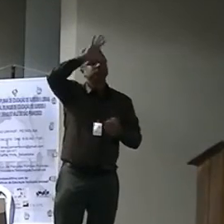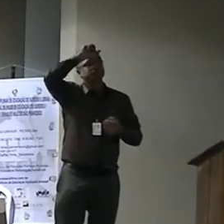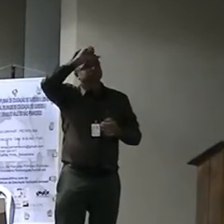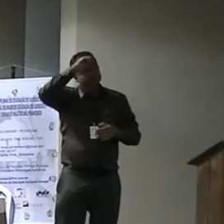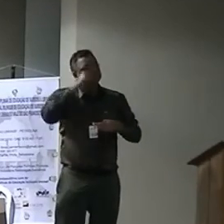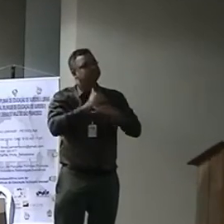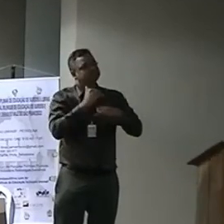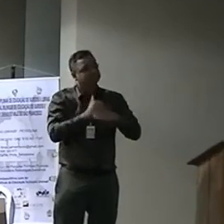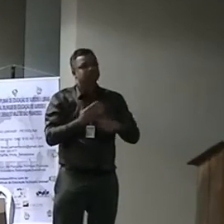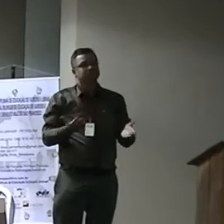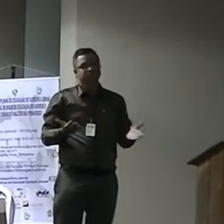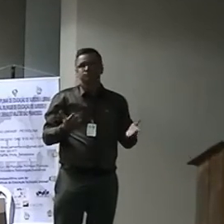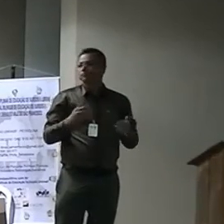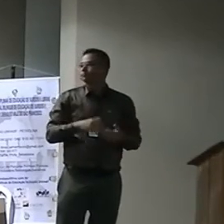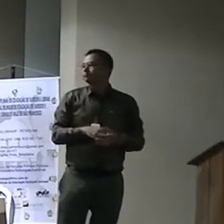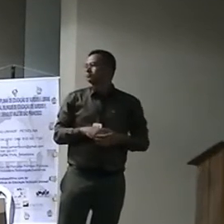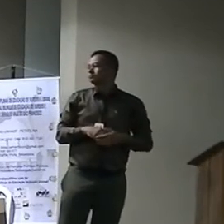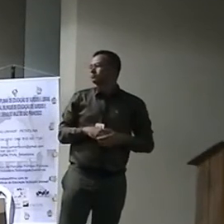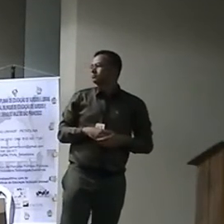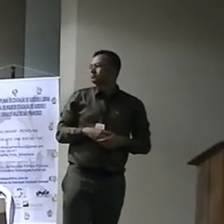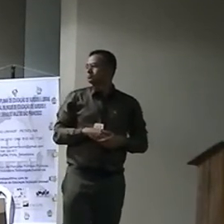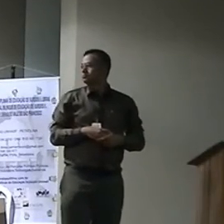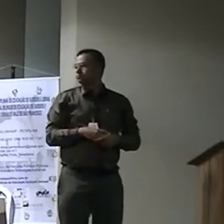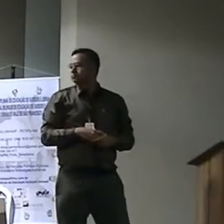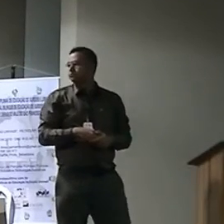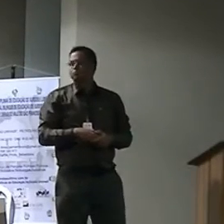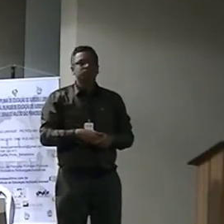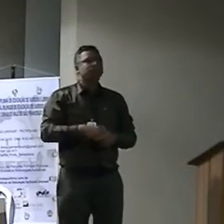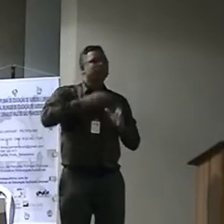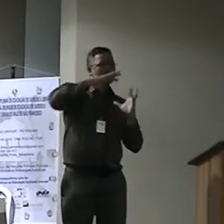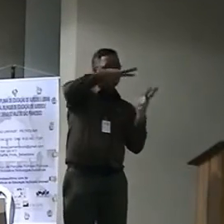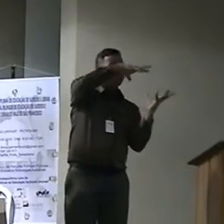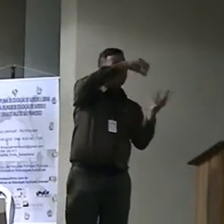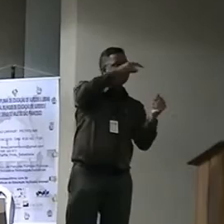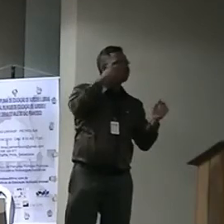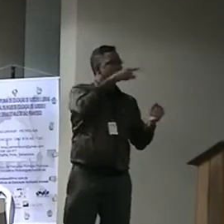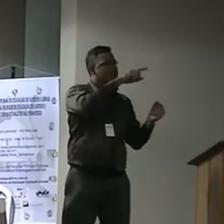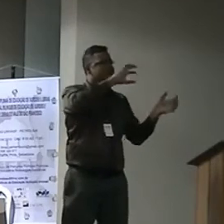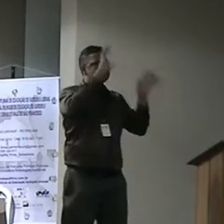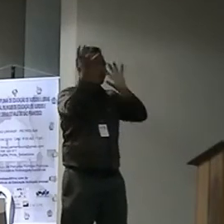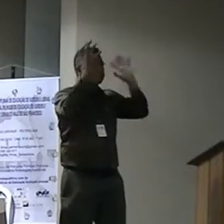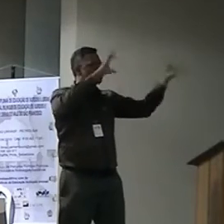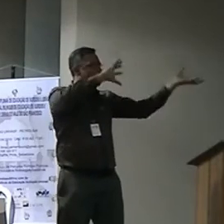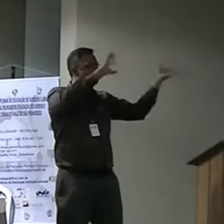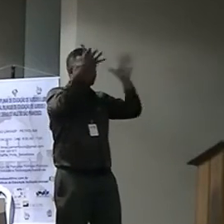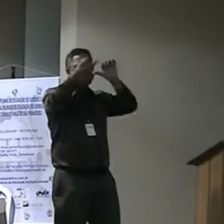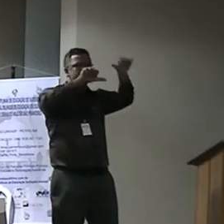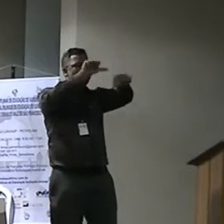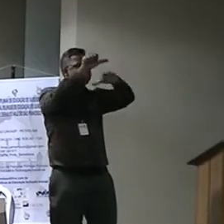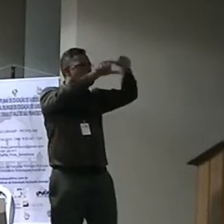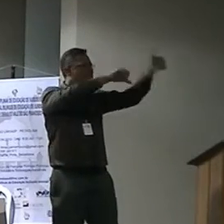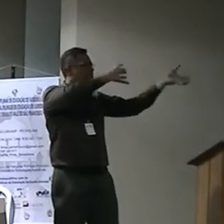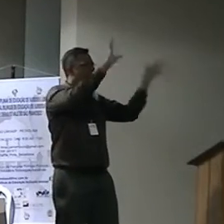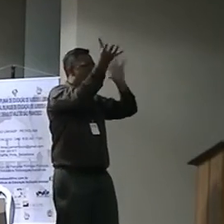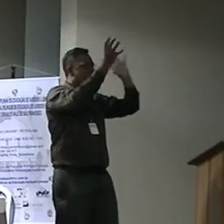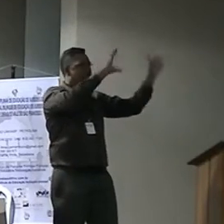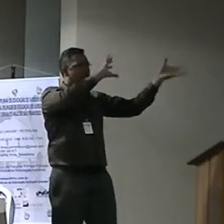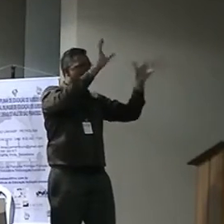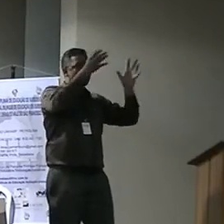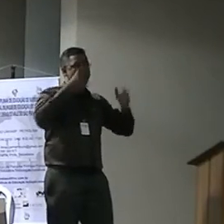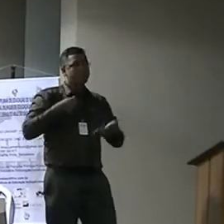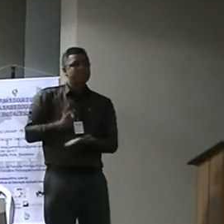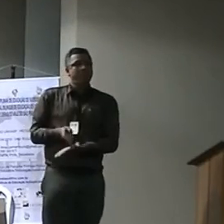Sensível às diferenças e mudanças, porque o mundo da gente está o tempo todo mudando, né? Então, essa escola precisa